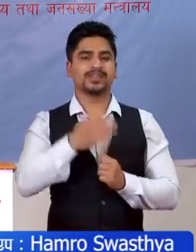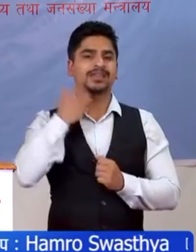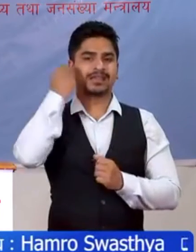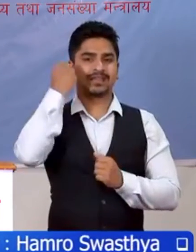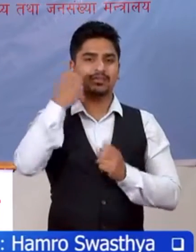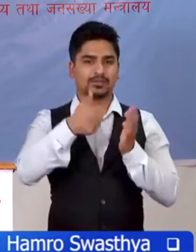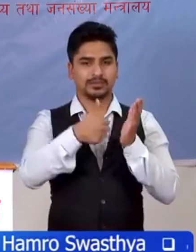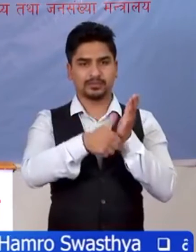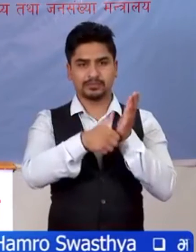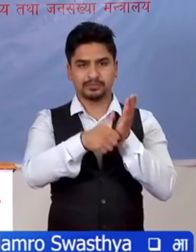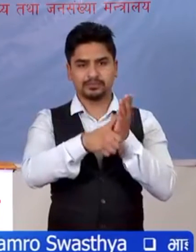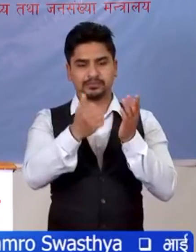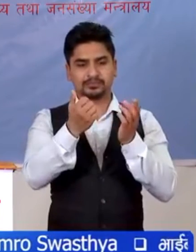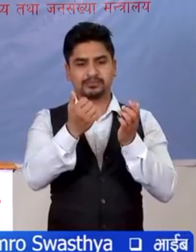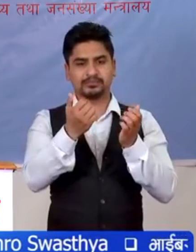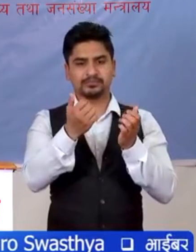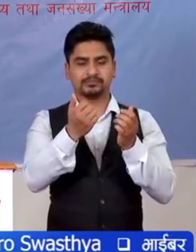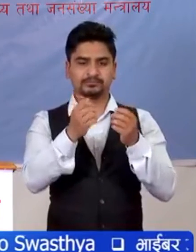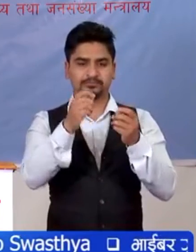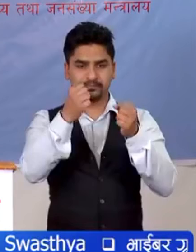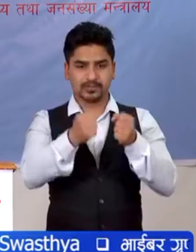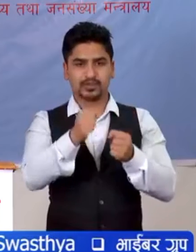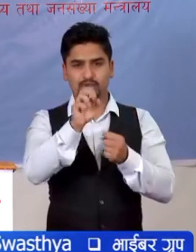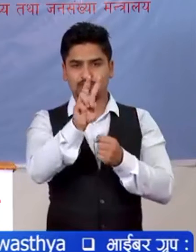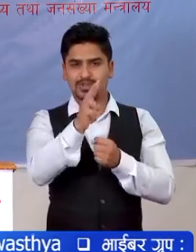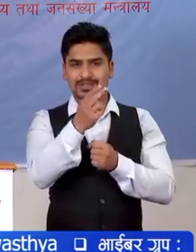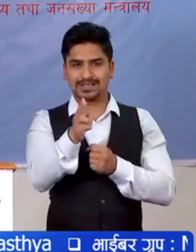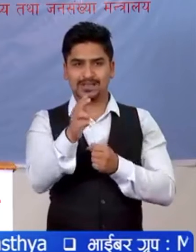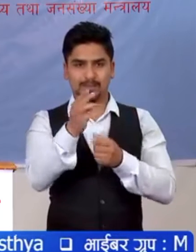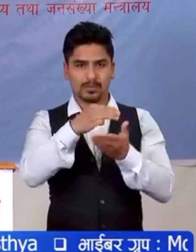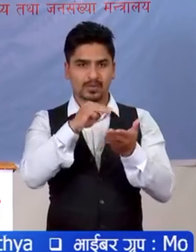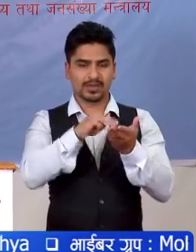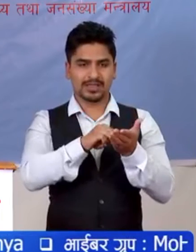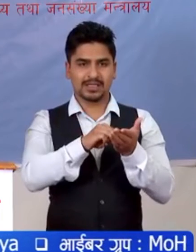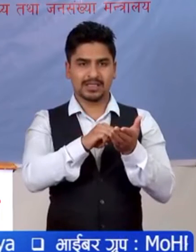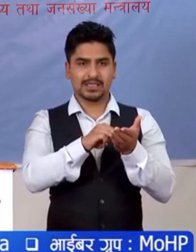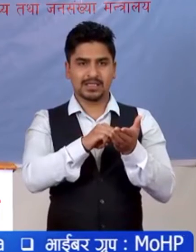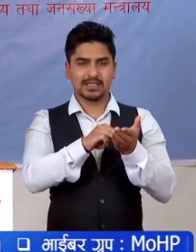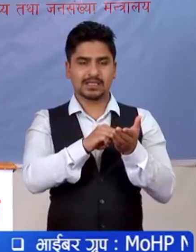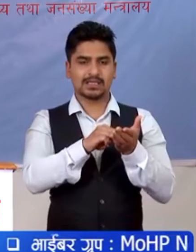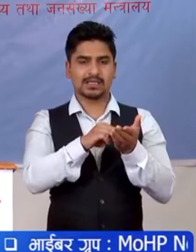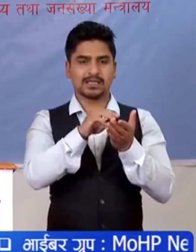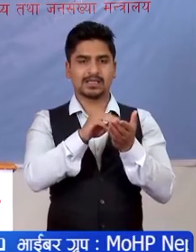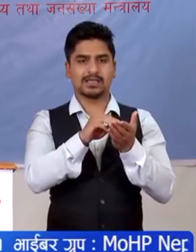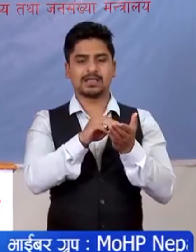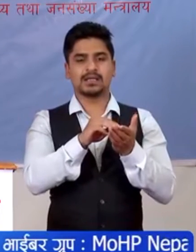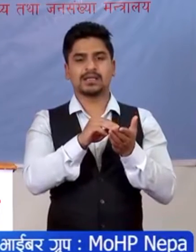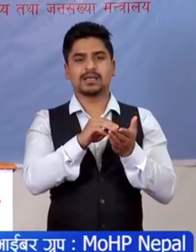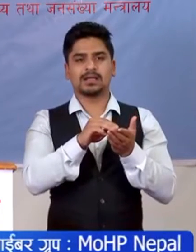टेकुमा उपचारको क्रममा रहनुभएका दुईजना सङ्क्रमितमध्ये